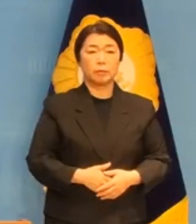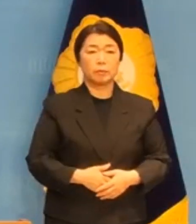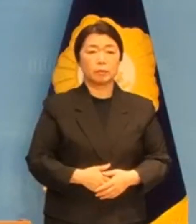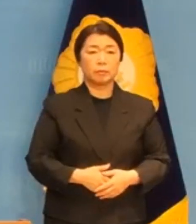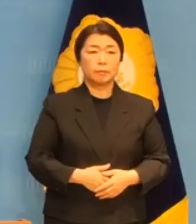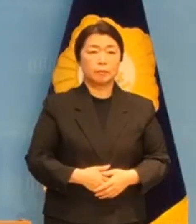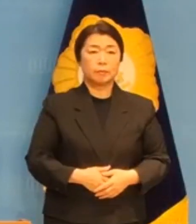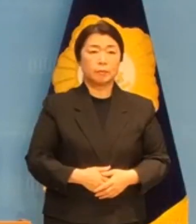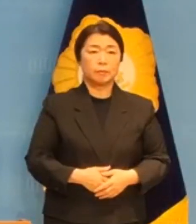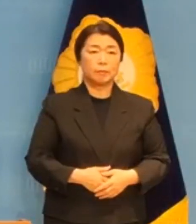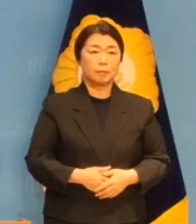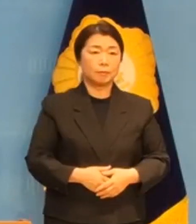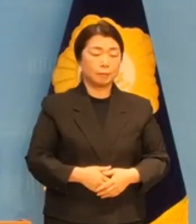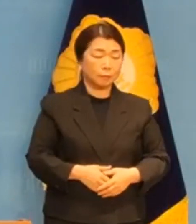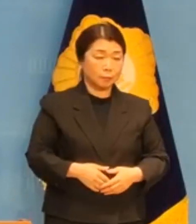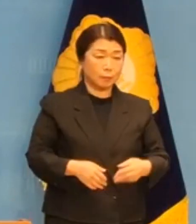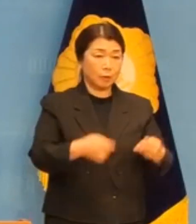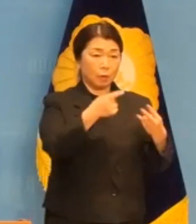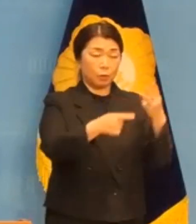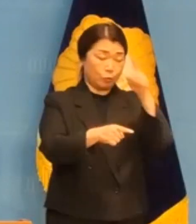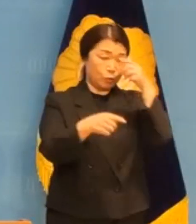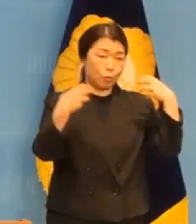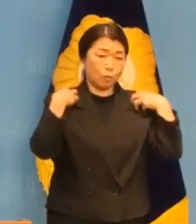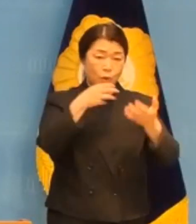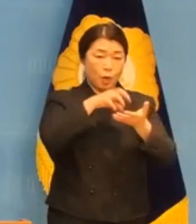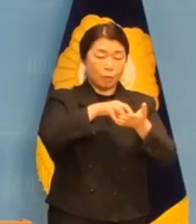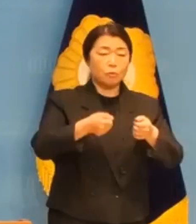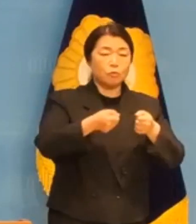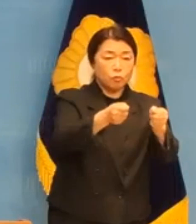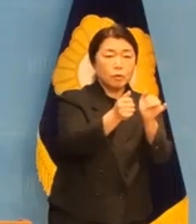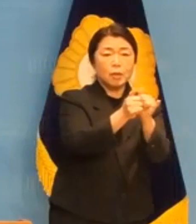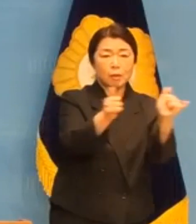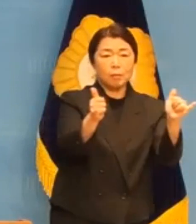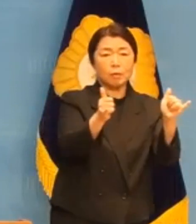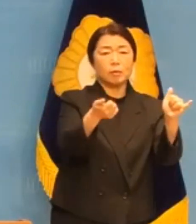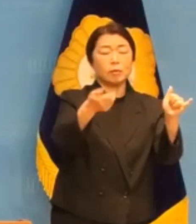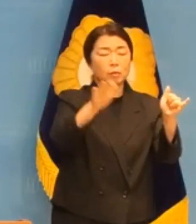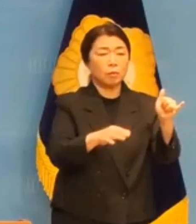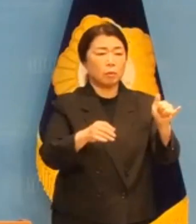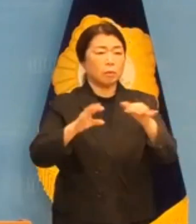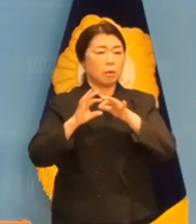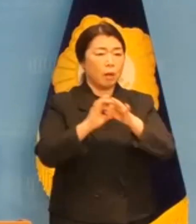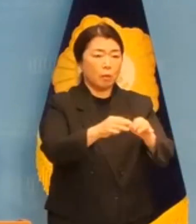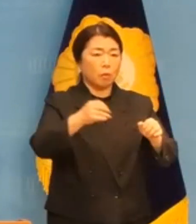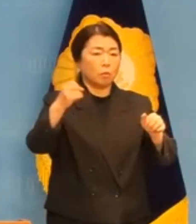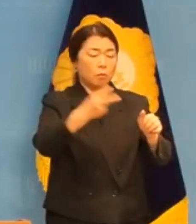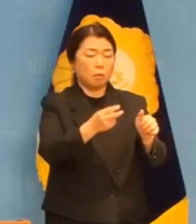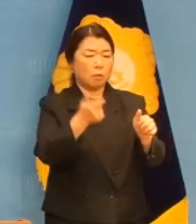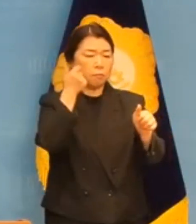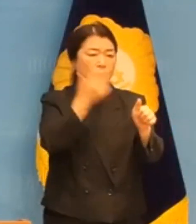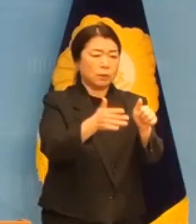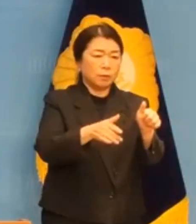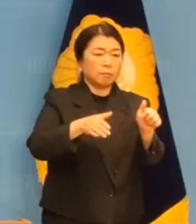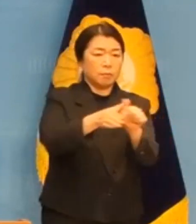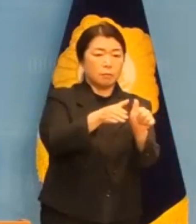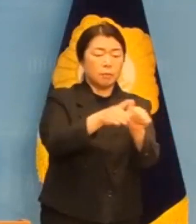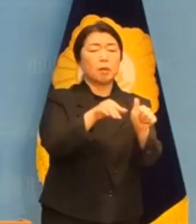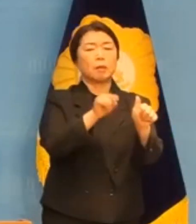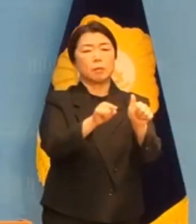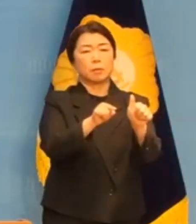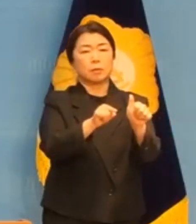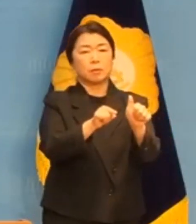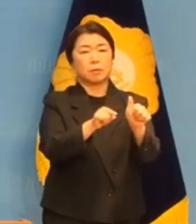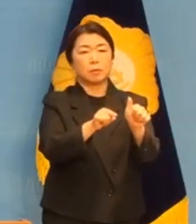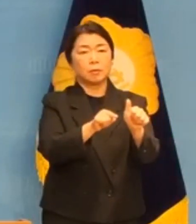정권 인사라는 이유만으로 반복적인 공개 추궁의 대상이 되자 일각에서는 전 정권 인사를